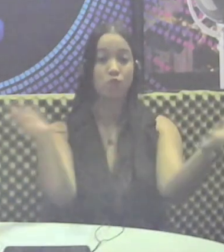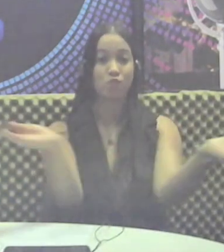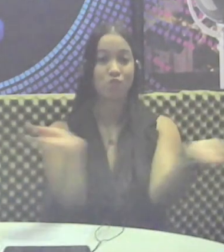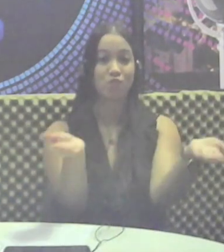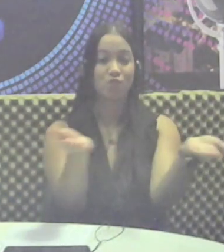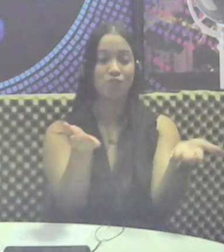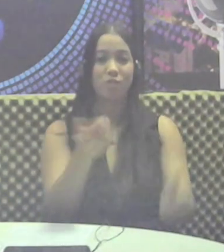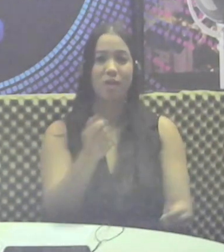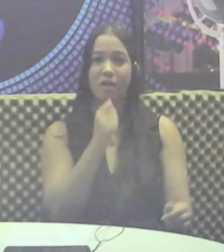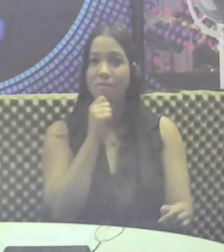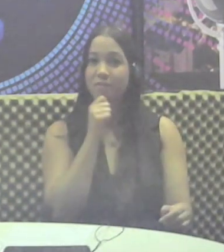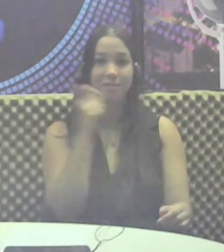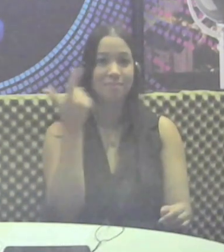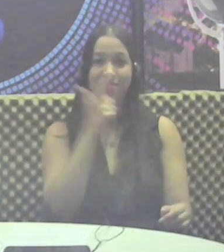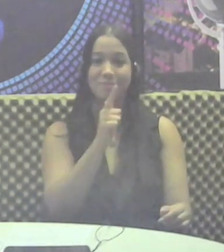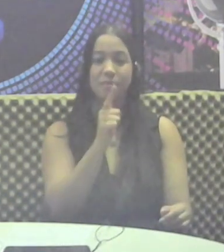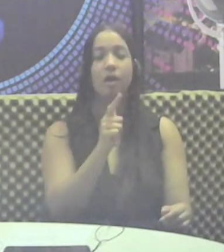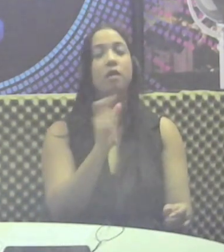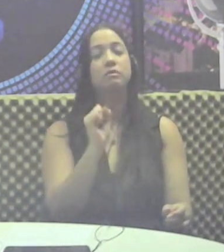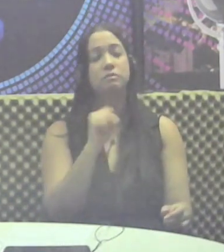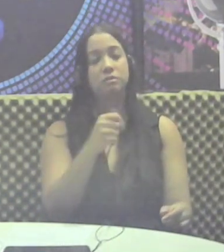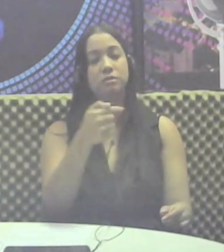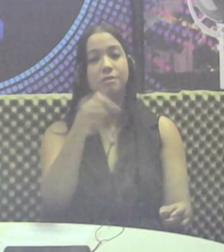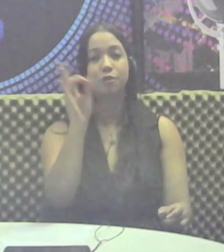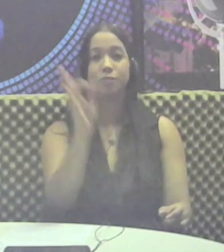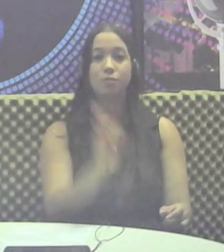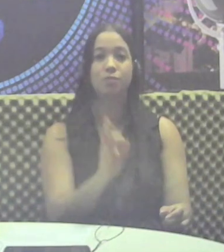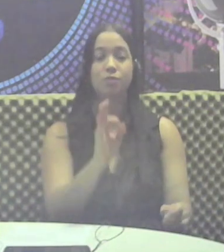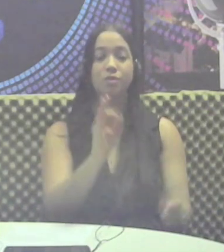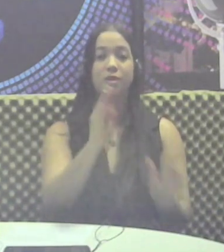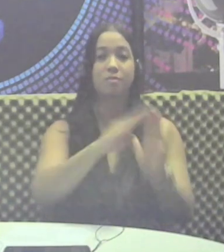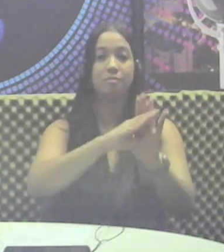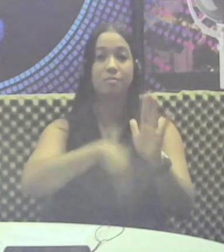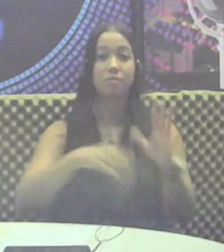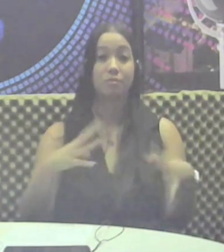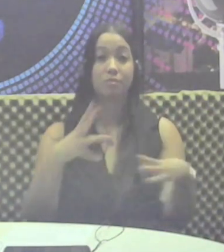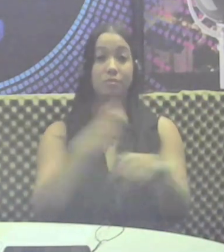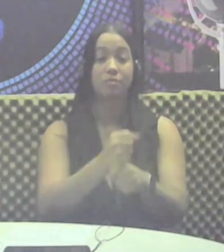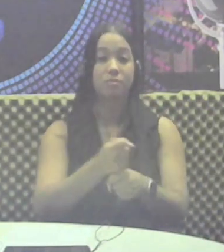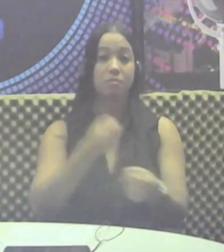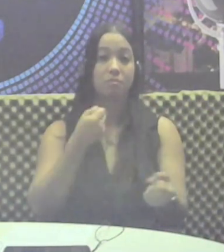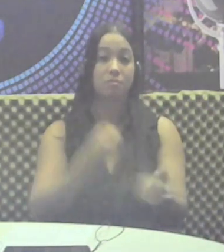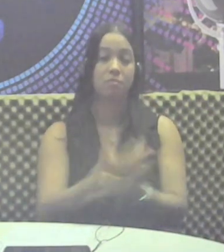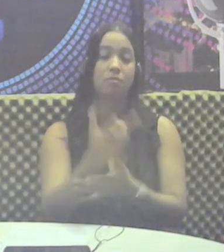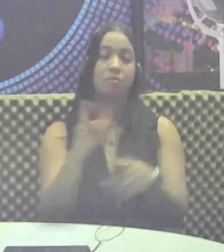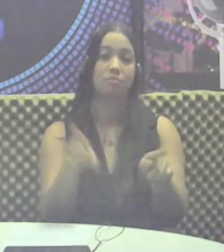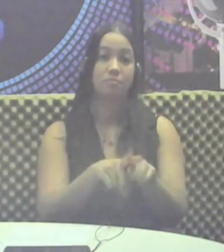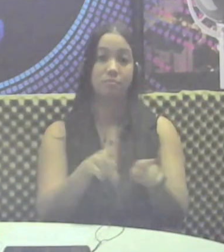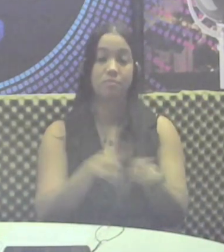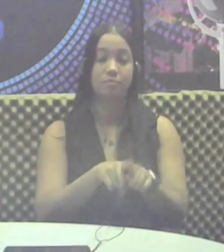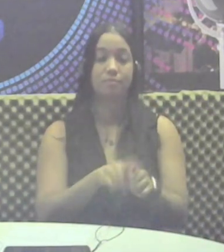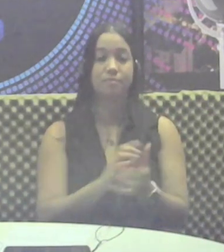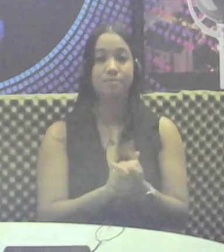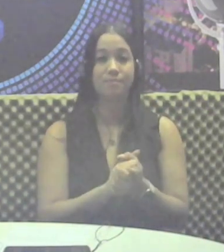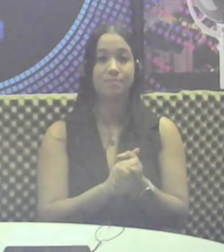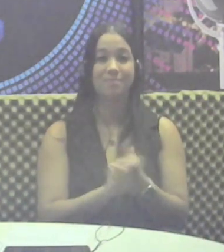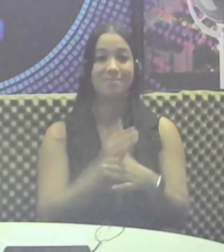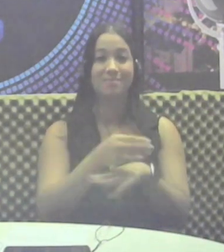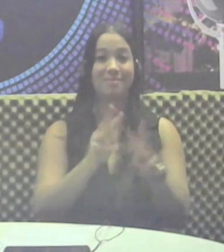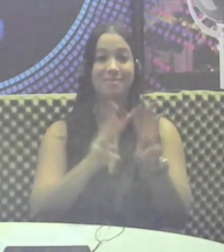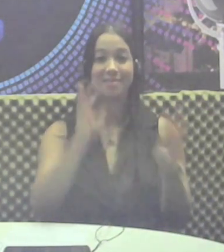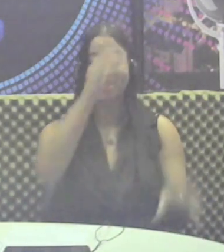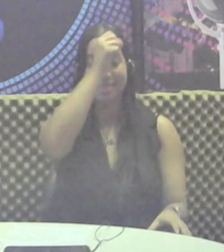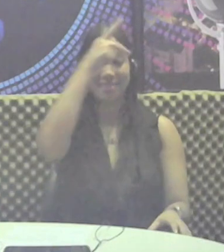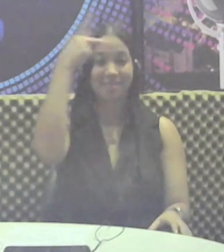aderiu ao novo sistema consegue 7% de abatimento no valor total nessas mesmas condições. Acesse o portal